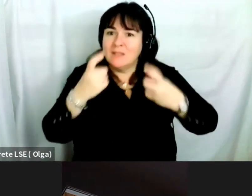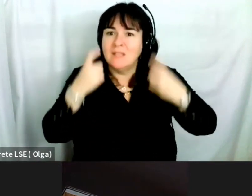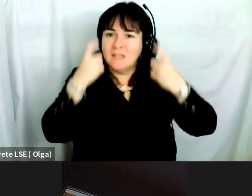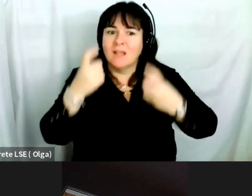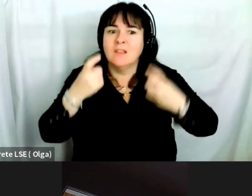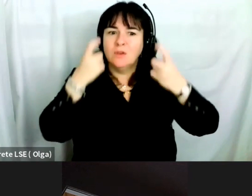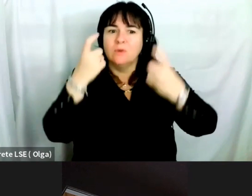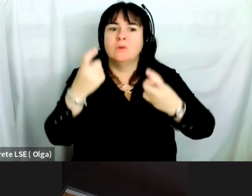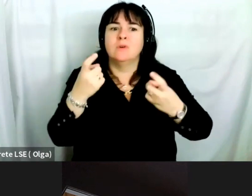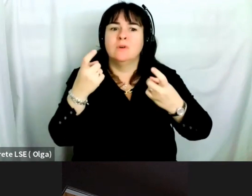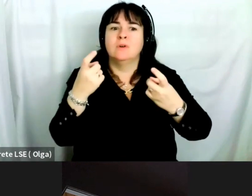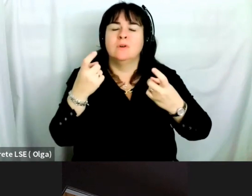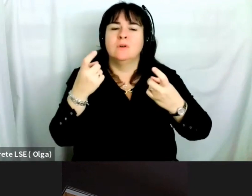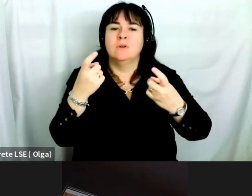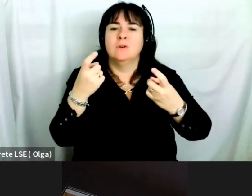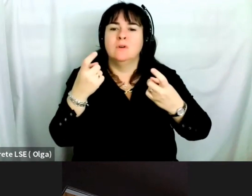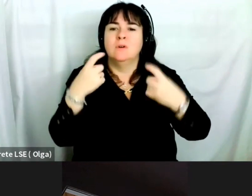intentando